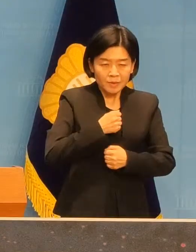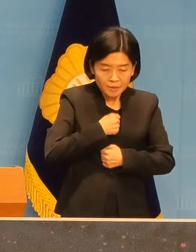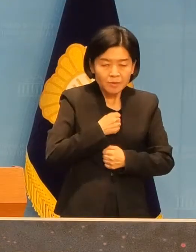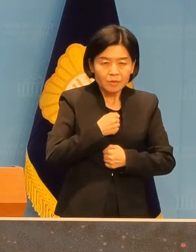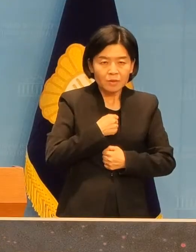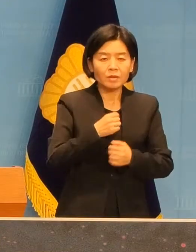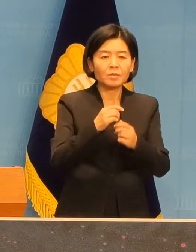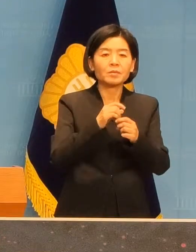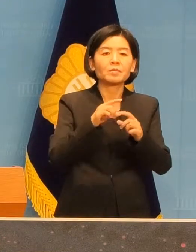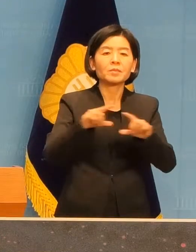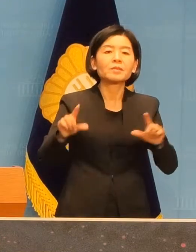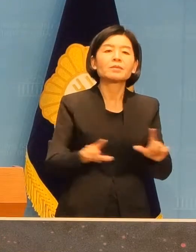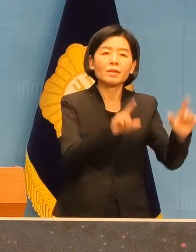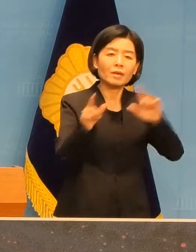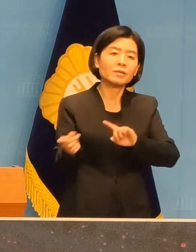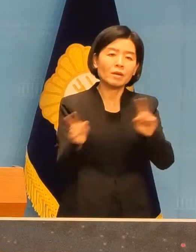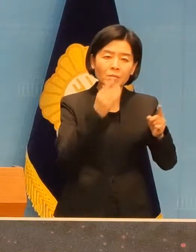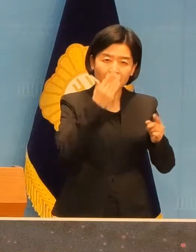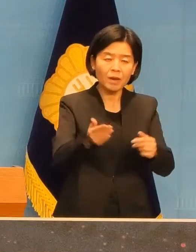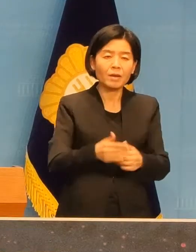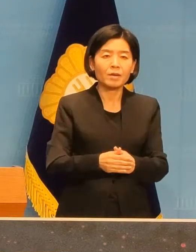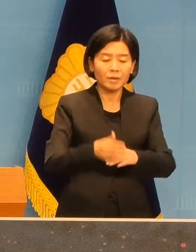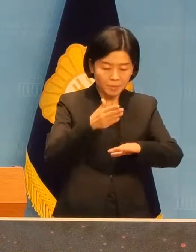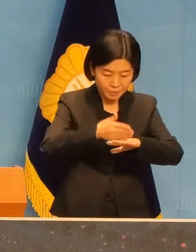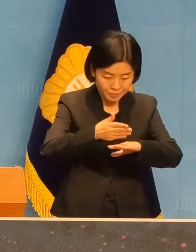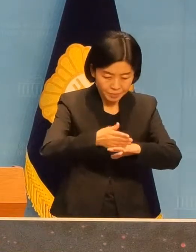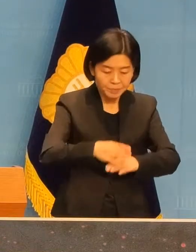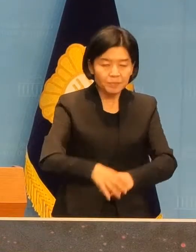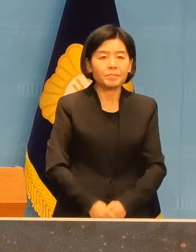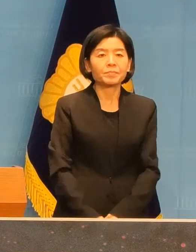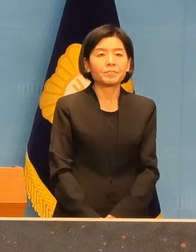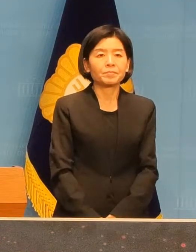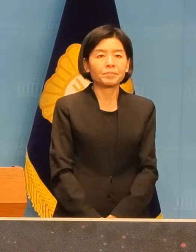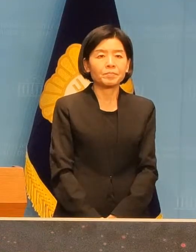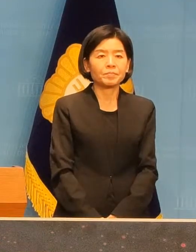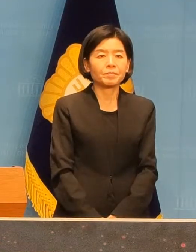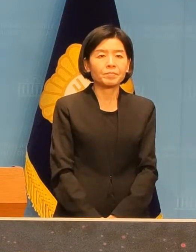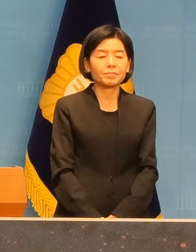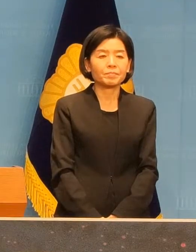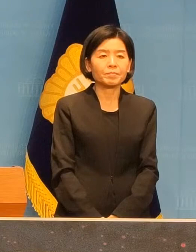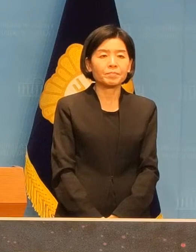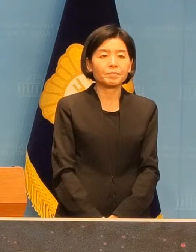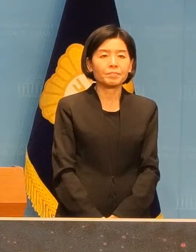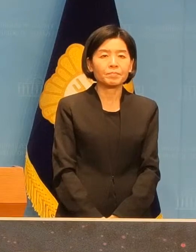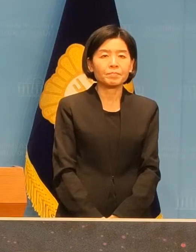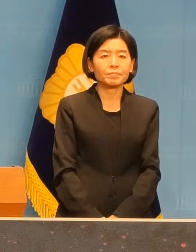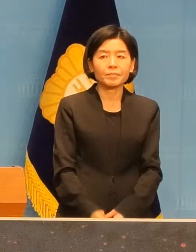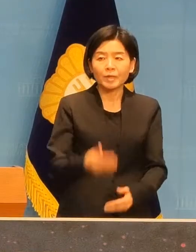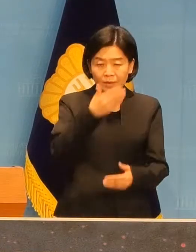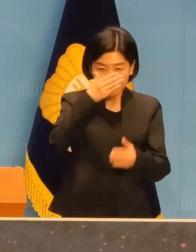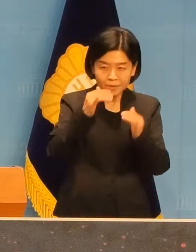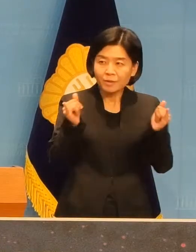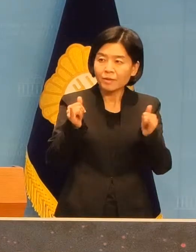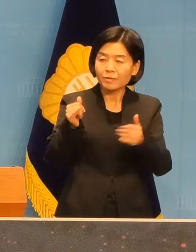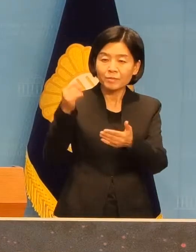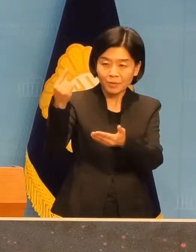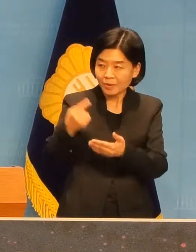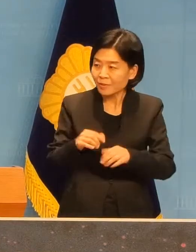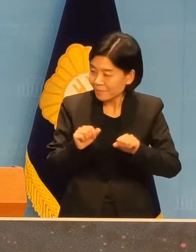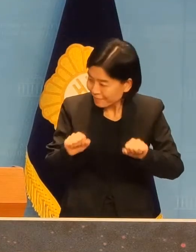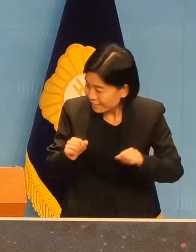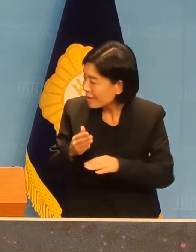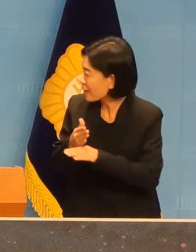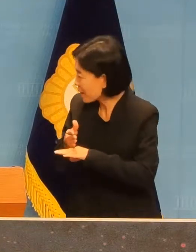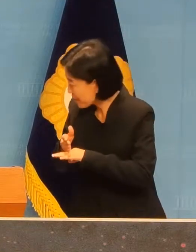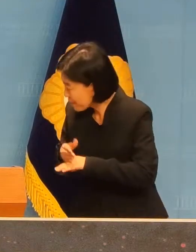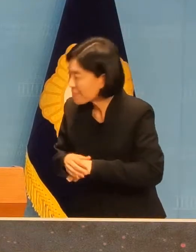것입니다. 고맙습니다. 다음에 우리 청년들 기자회견 해 주십시오. 고맙습니다. 더